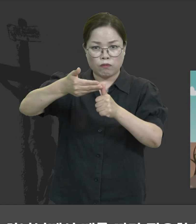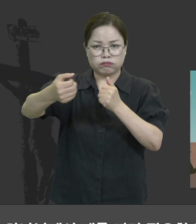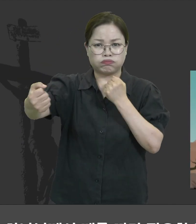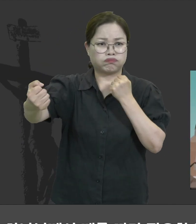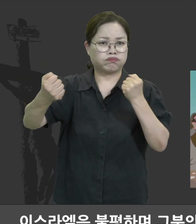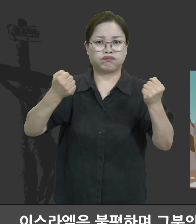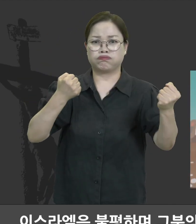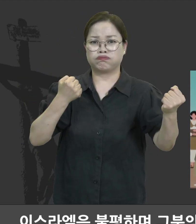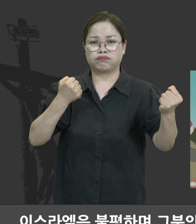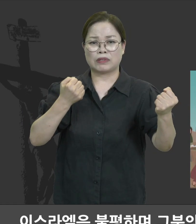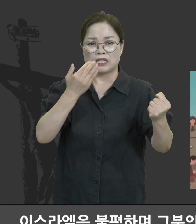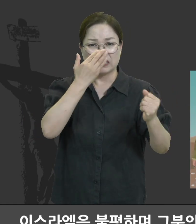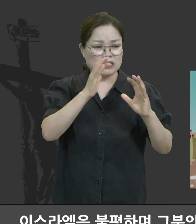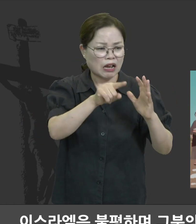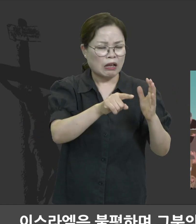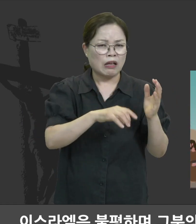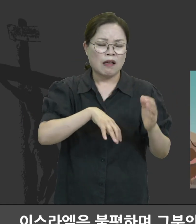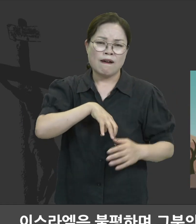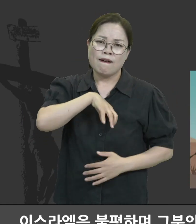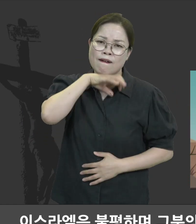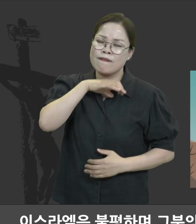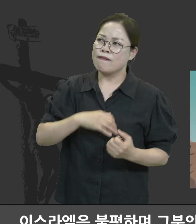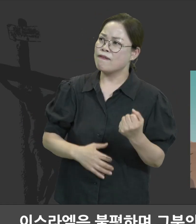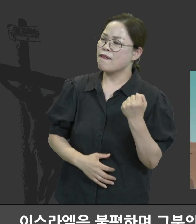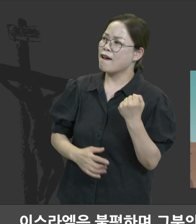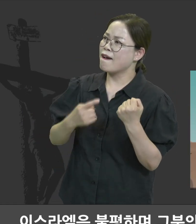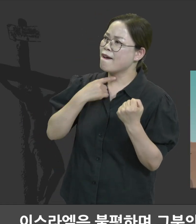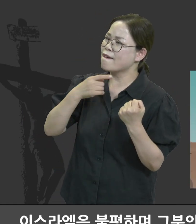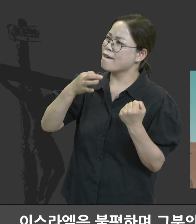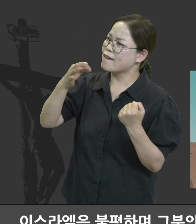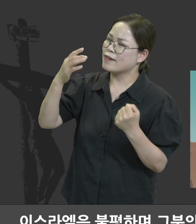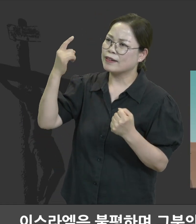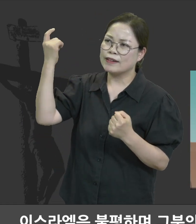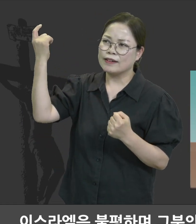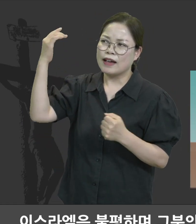주셨음에도 이스라엘은 불평하며 그분의